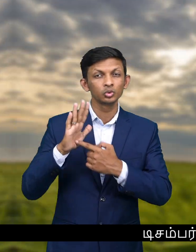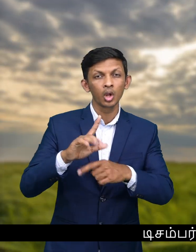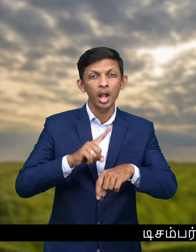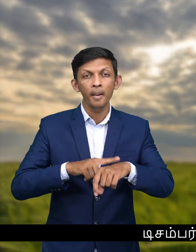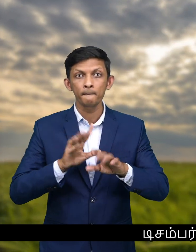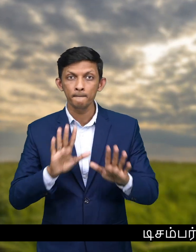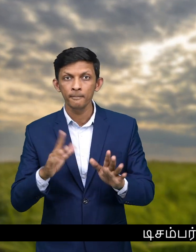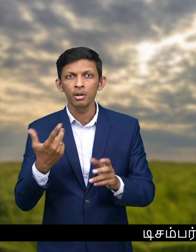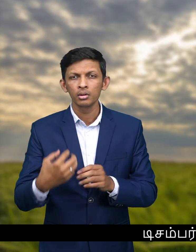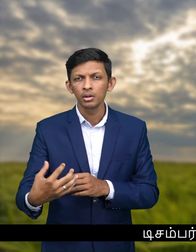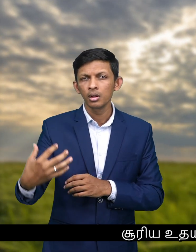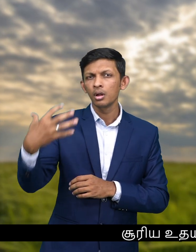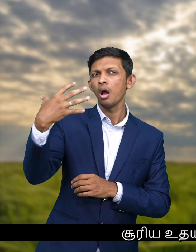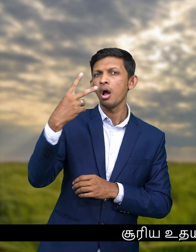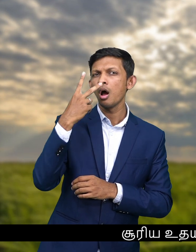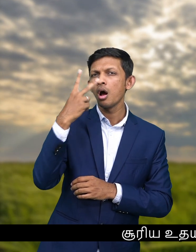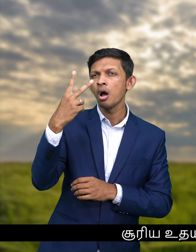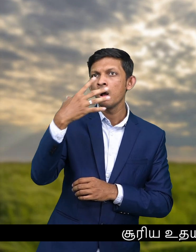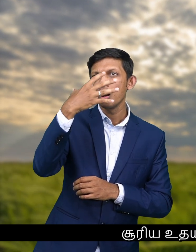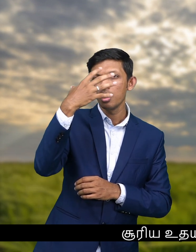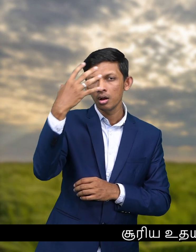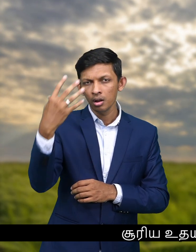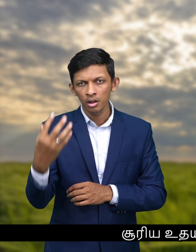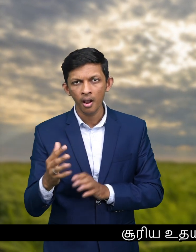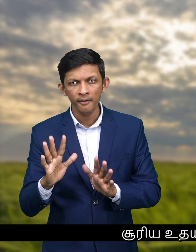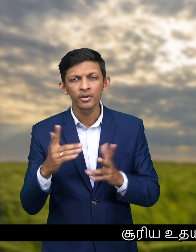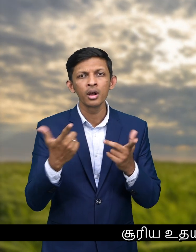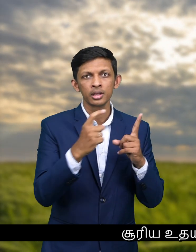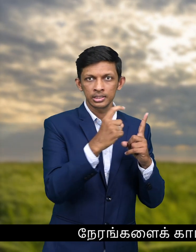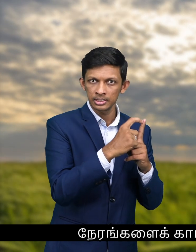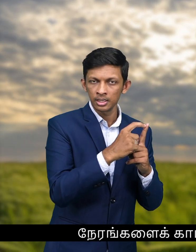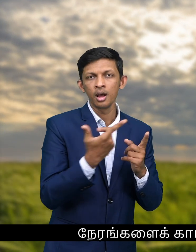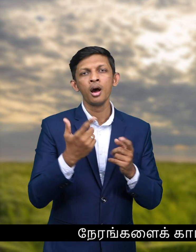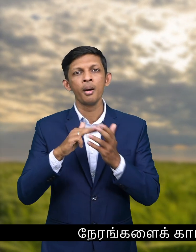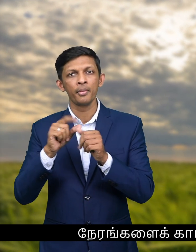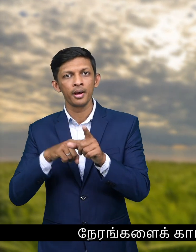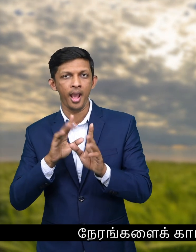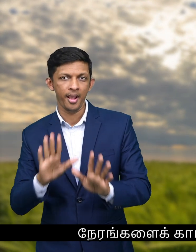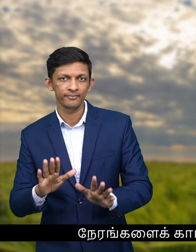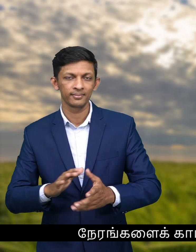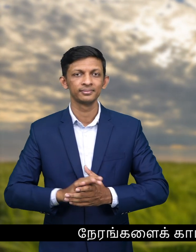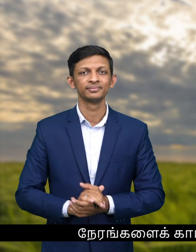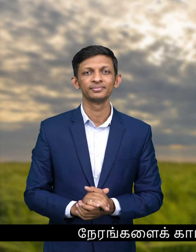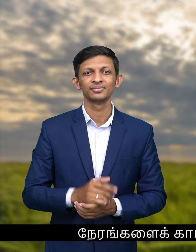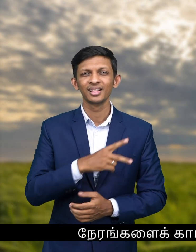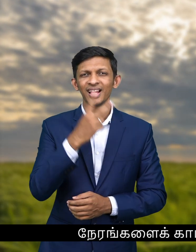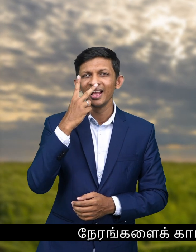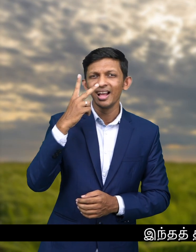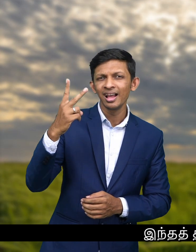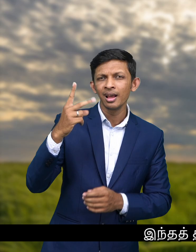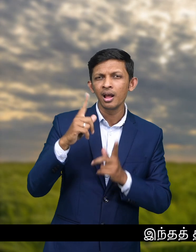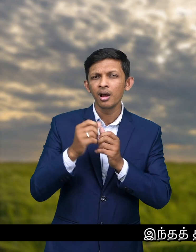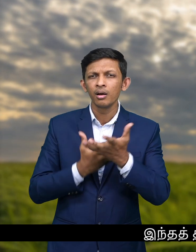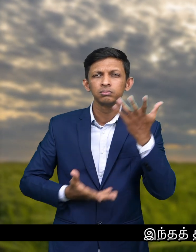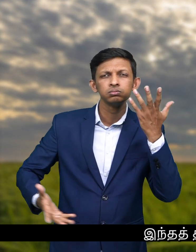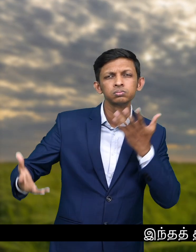டிசம்பர் மற்றும் மே மாதங்களில் சூரிய உதயம் மற்றும் சூரிய அஸ்தமானம் நேரங்களை காட்டும் அட்டவணை இங்கே உள்ளது.